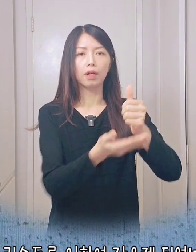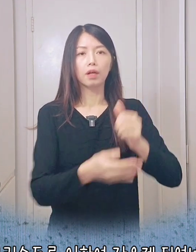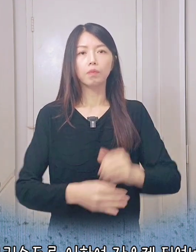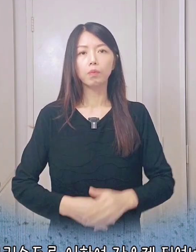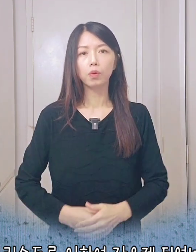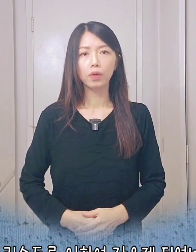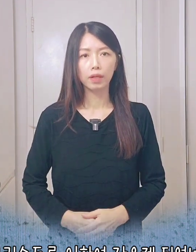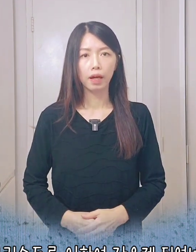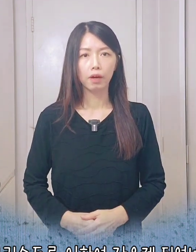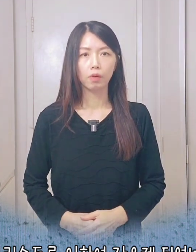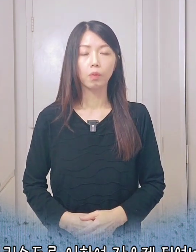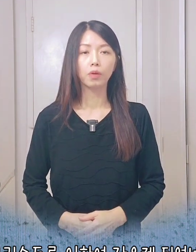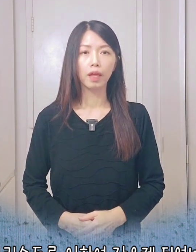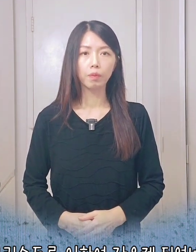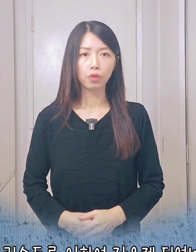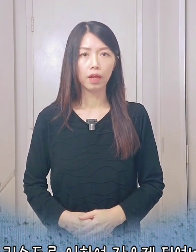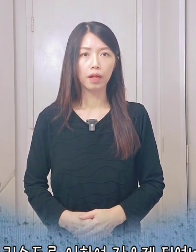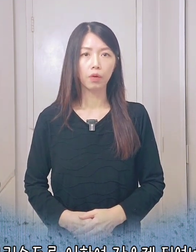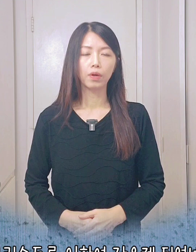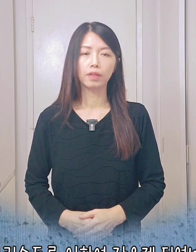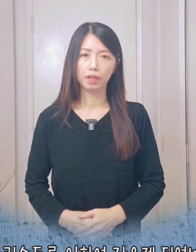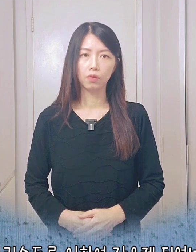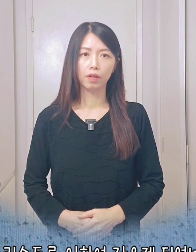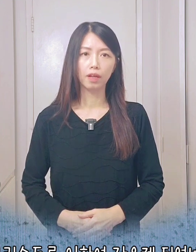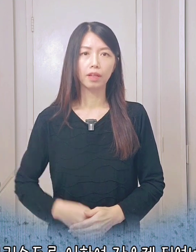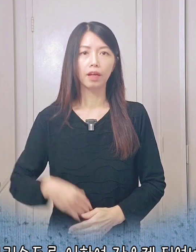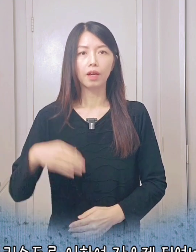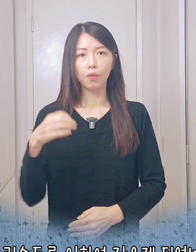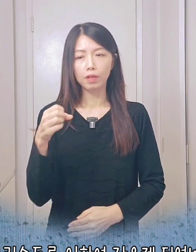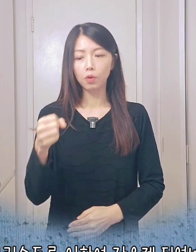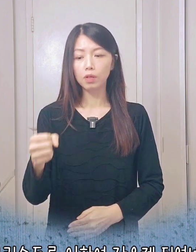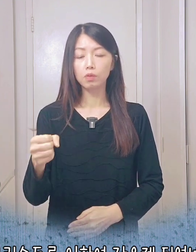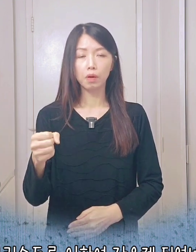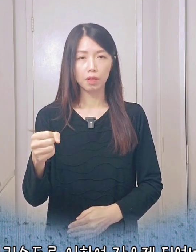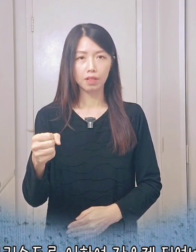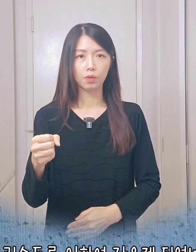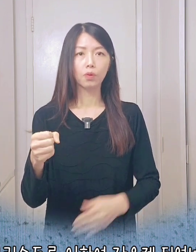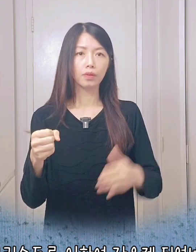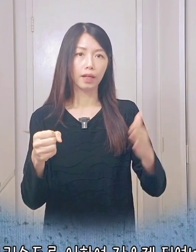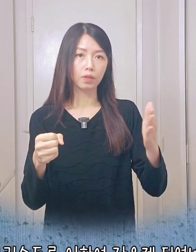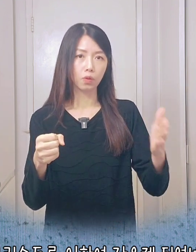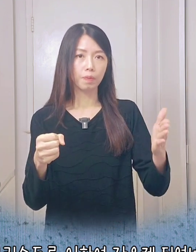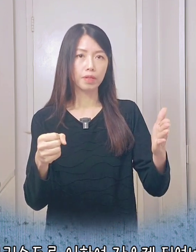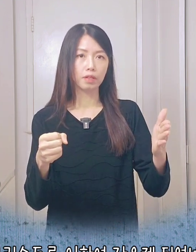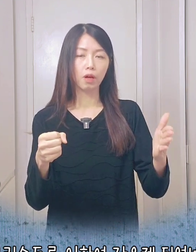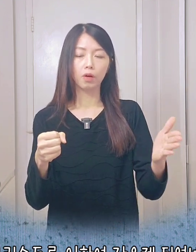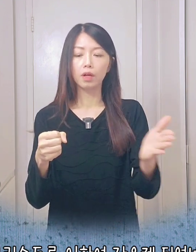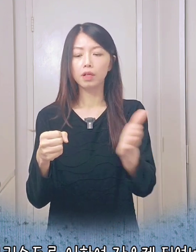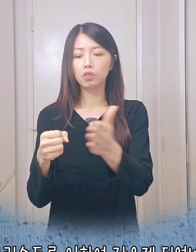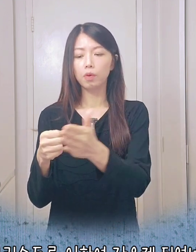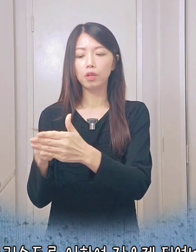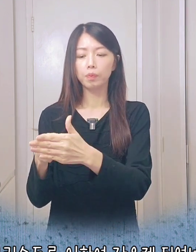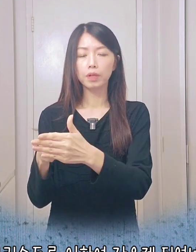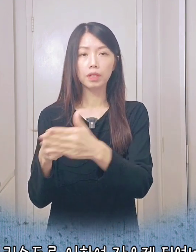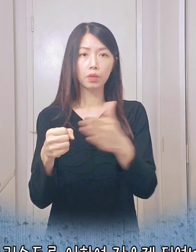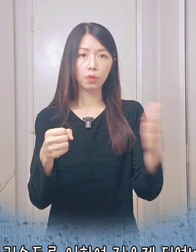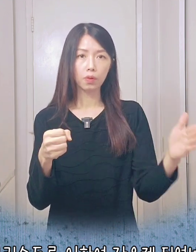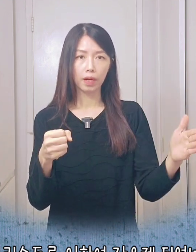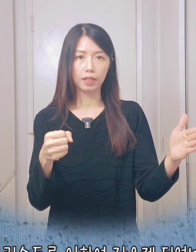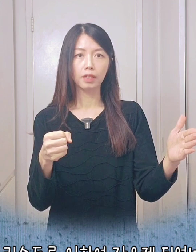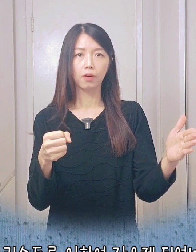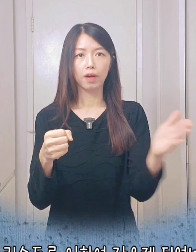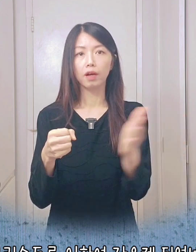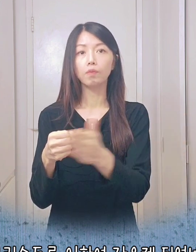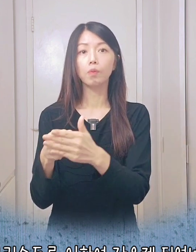인하여, 뭐뭐로 인하여, 뭐뭐 때문에 라고 하는 뜻의 수어는 왼손을 주먹 쥐시고 다른 손을 피셔서 이 주먹 옆을